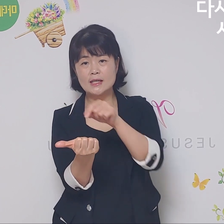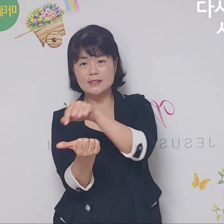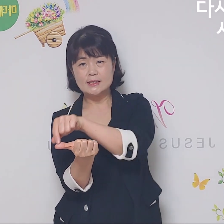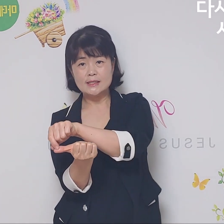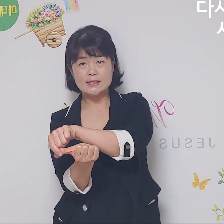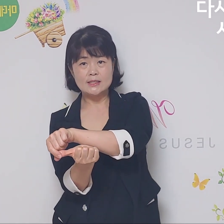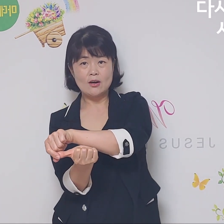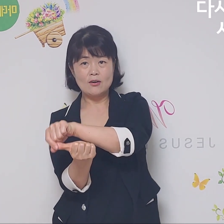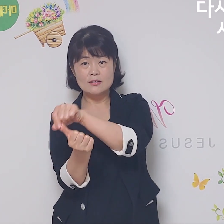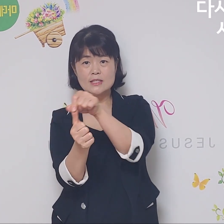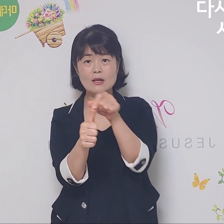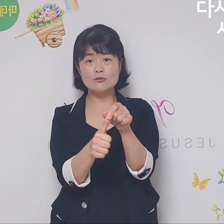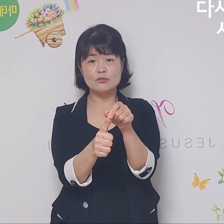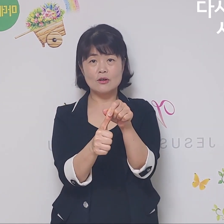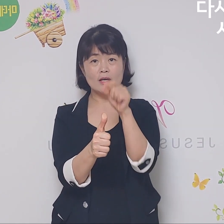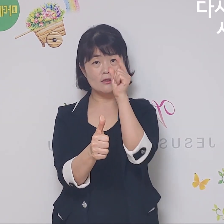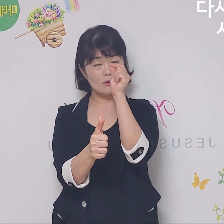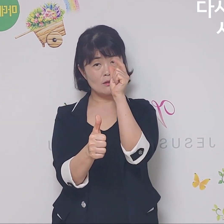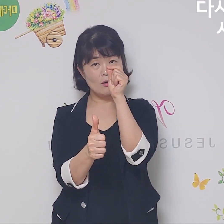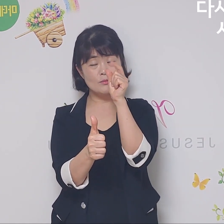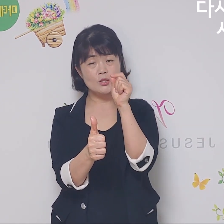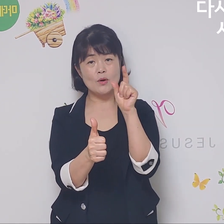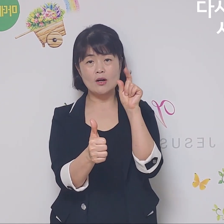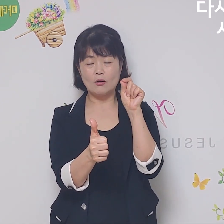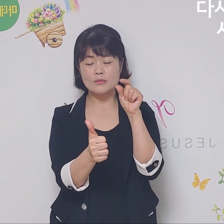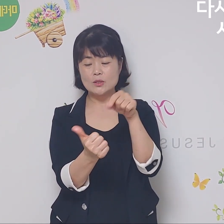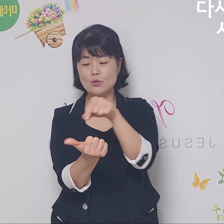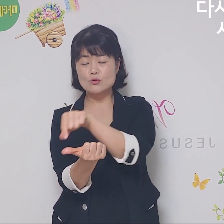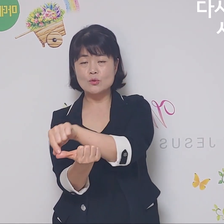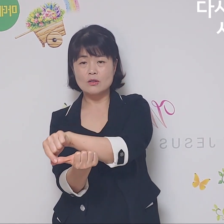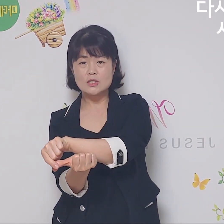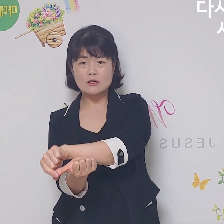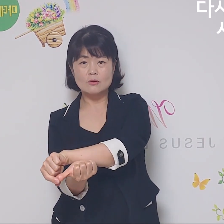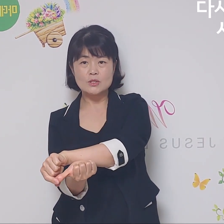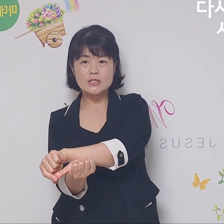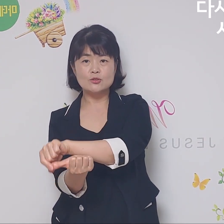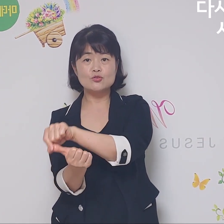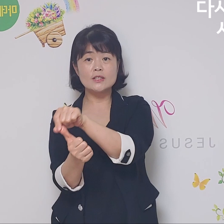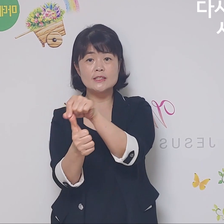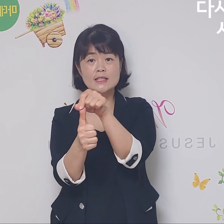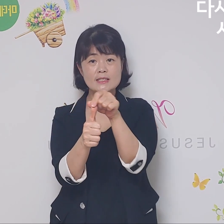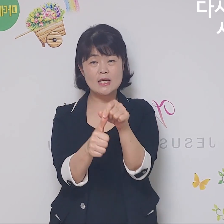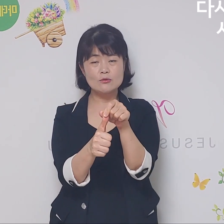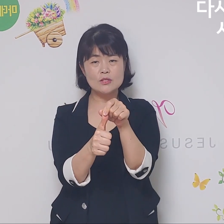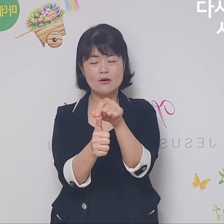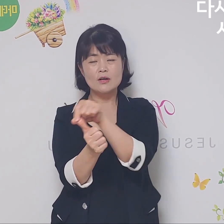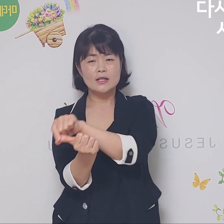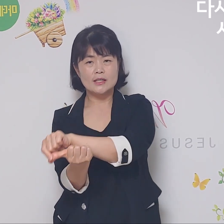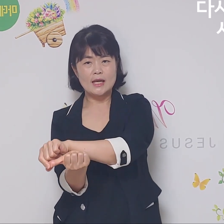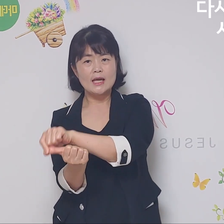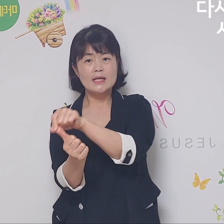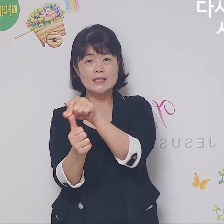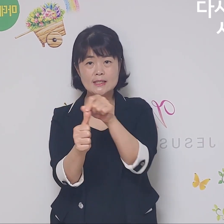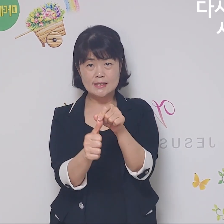애를 일으켜 세우는 거예요. 엄지와 검지, 오른손 엄지와 검지를 누워있는 애를 세워서 이렇게